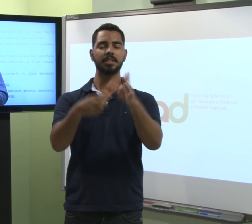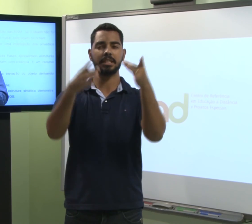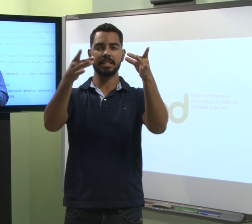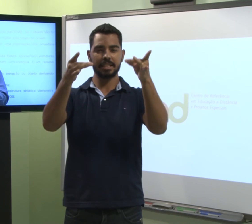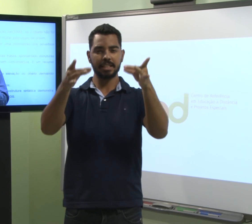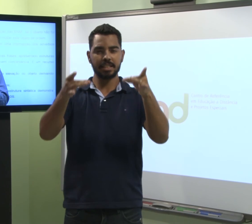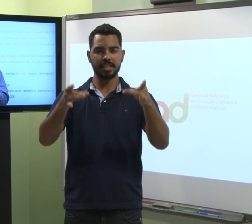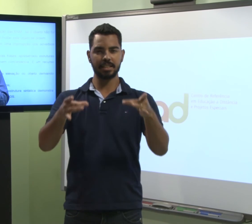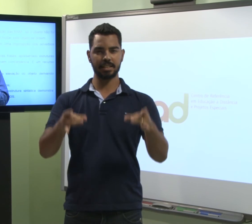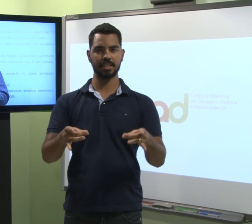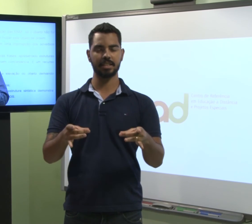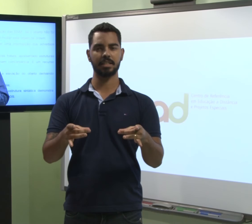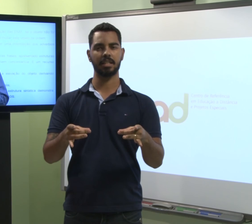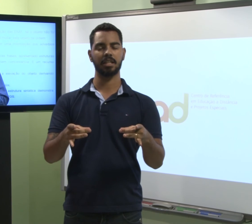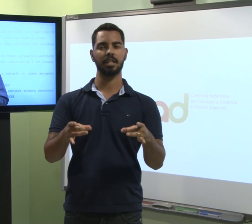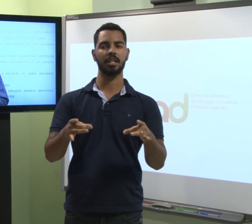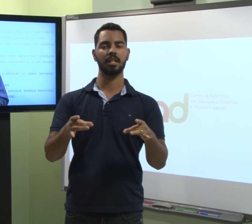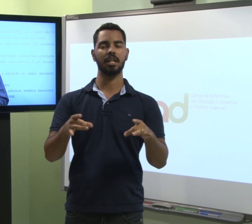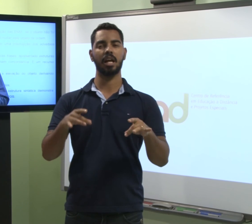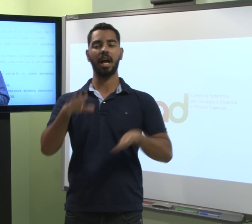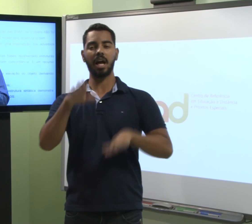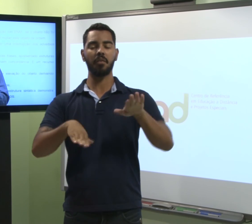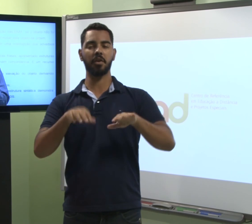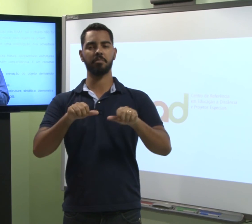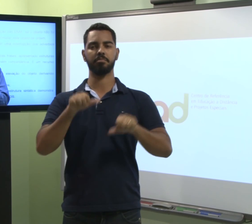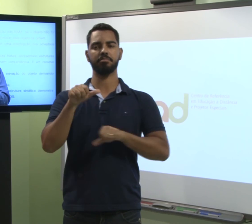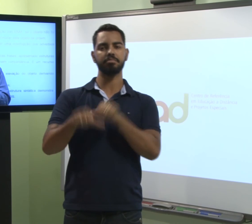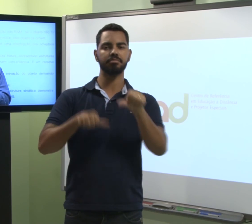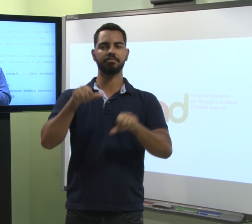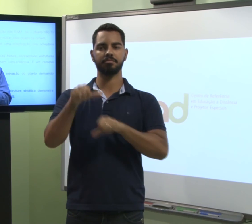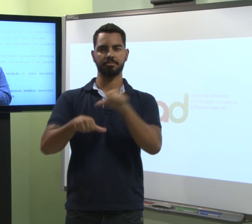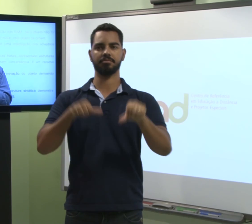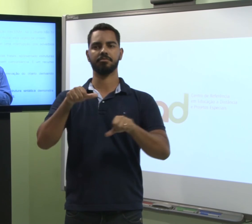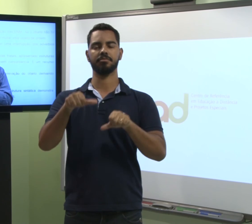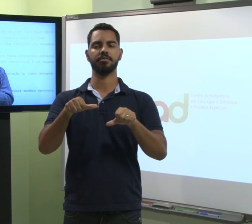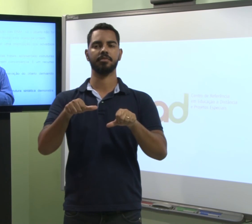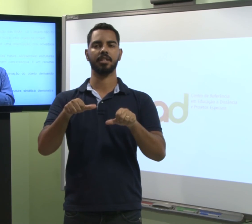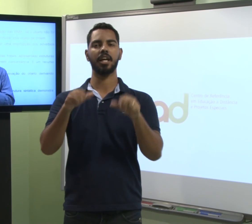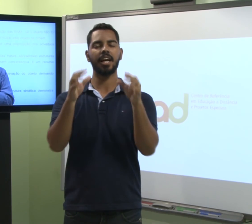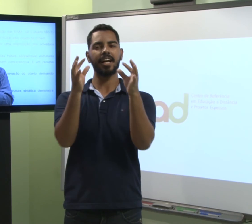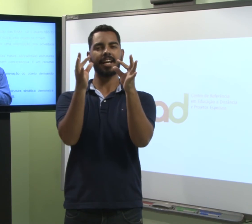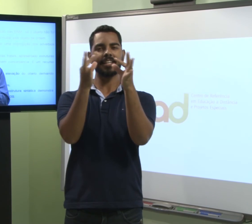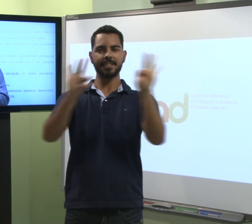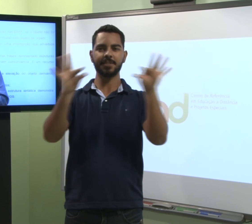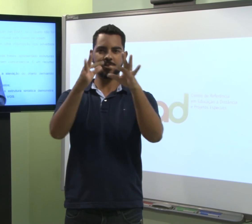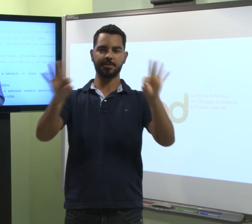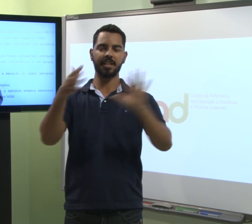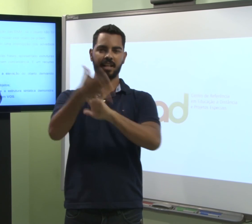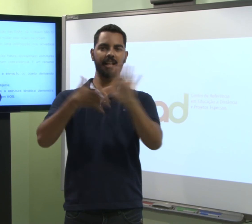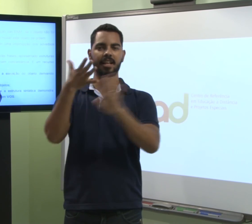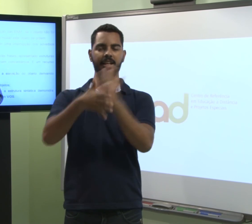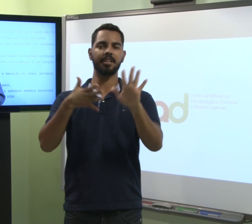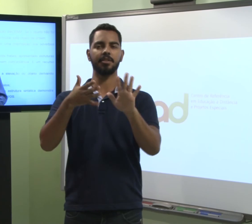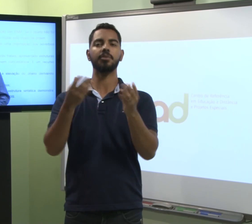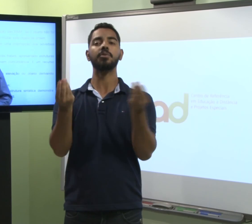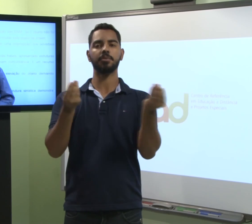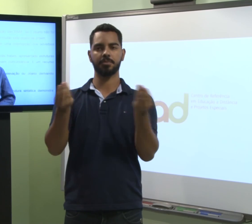restrições, observem, restrições sobre essas estruturas dentro das sentenças. Então, vamos